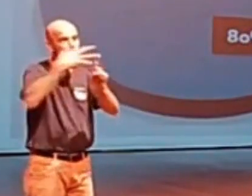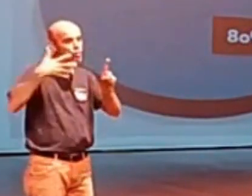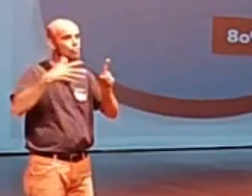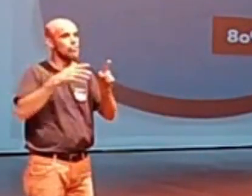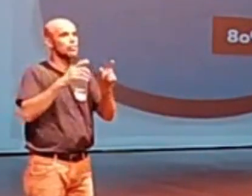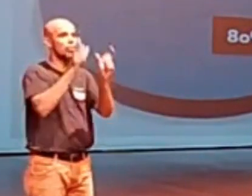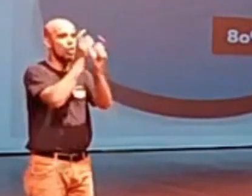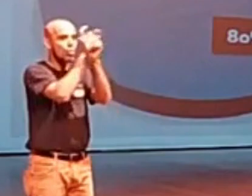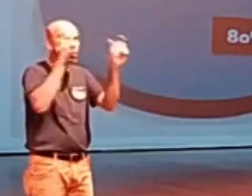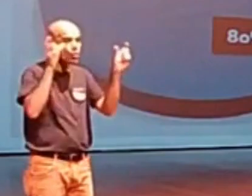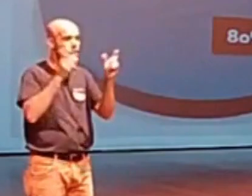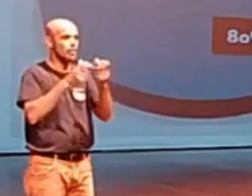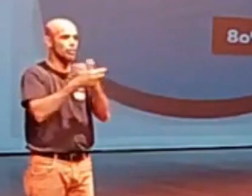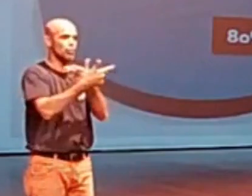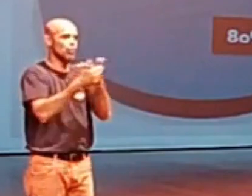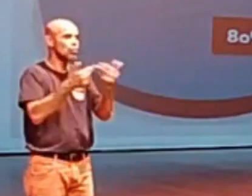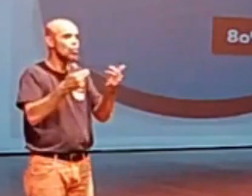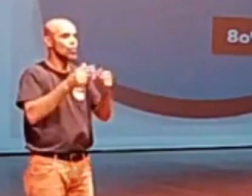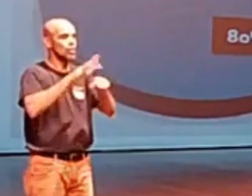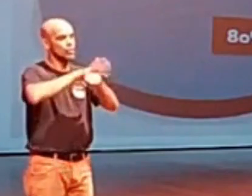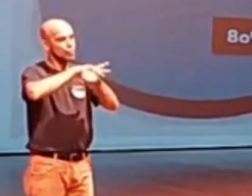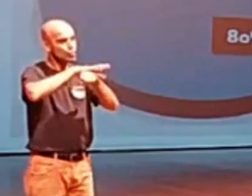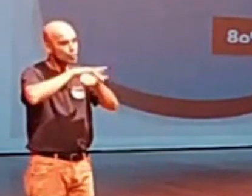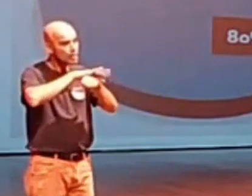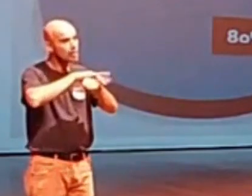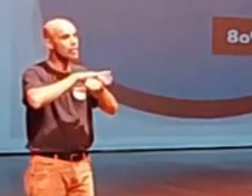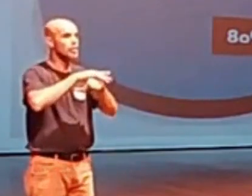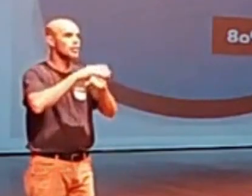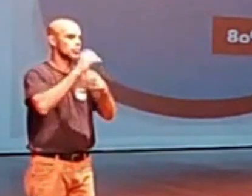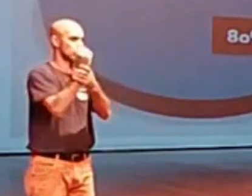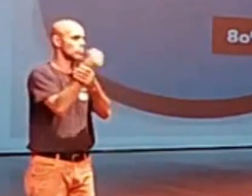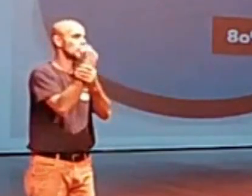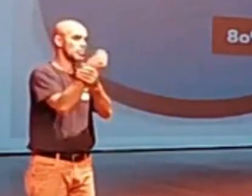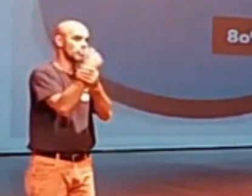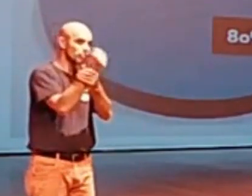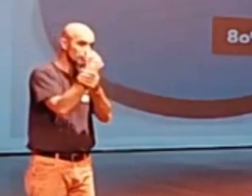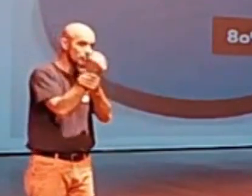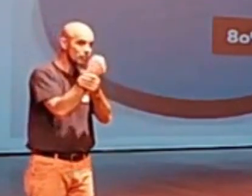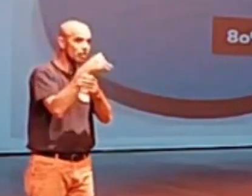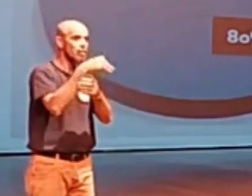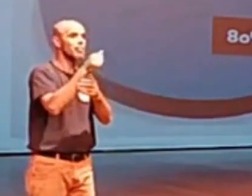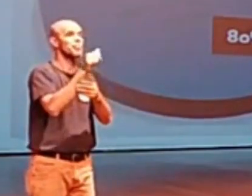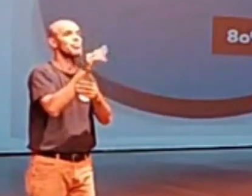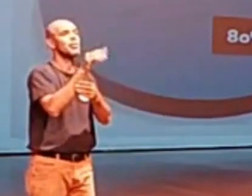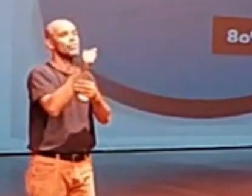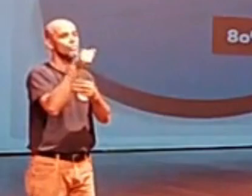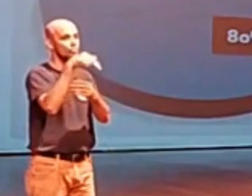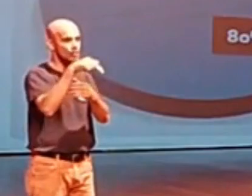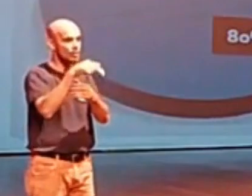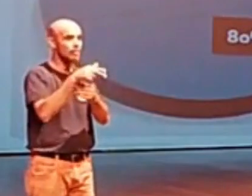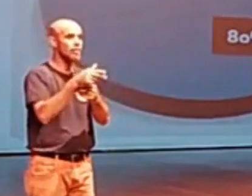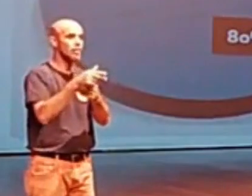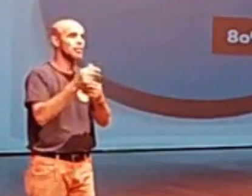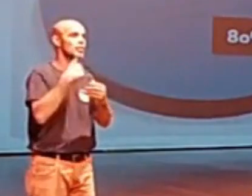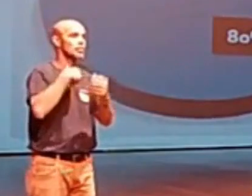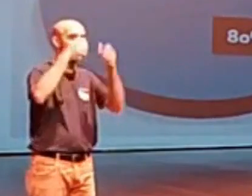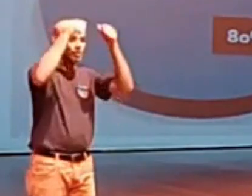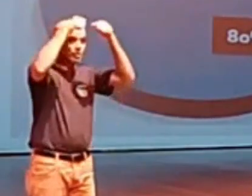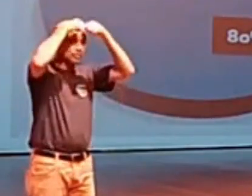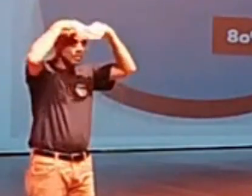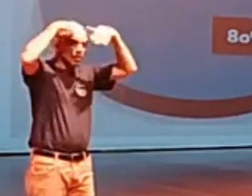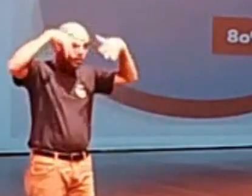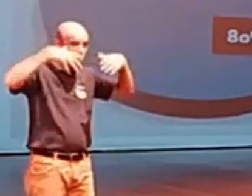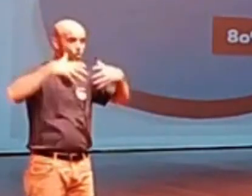de escoliose, para vocês que são da físio, né? Síndrome de Marfan, as escolioses neuromusculares,